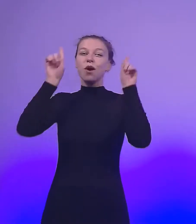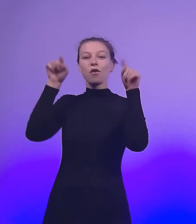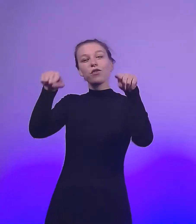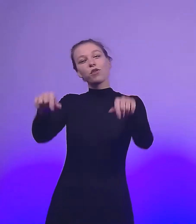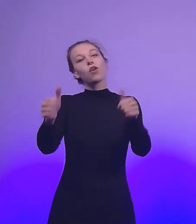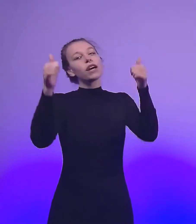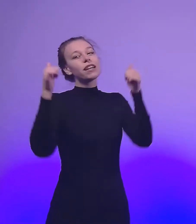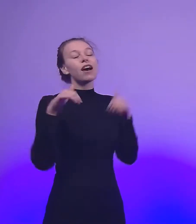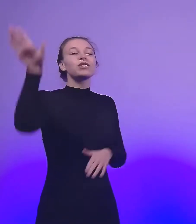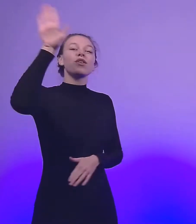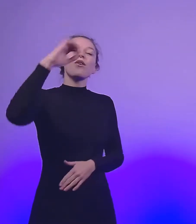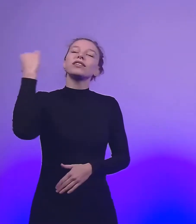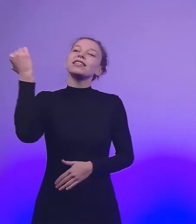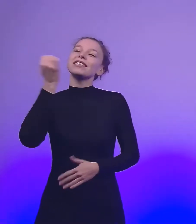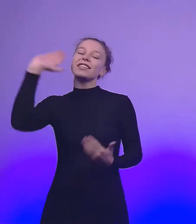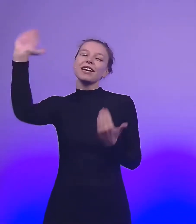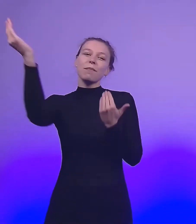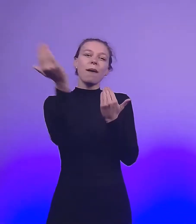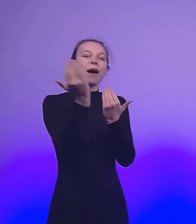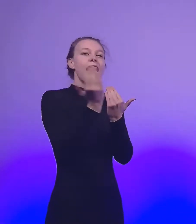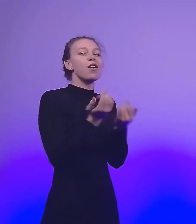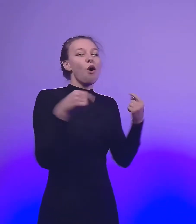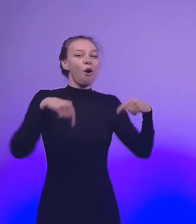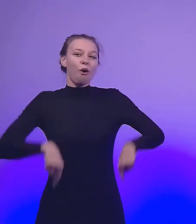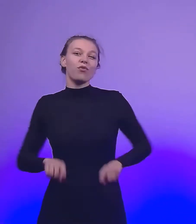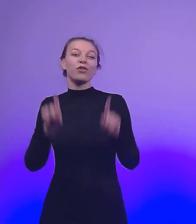Onder, boven, voor en achter, God is altijd bij.